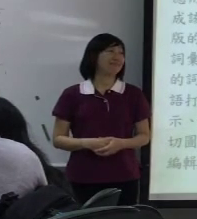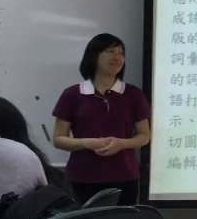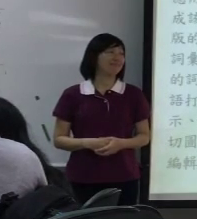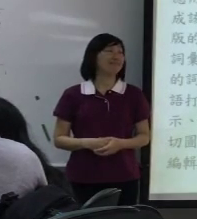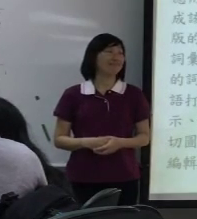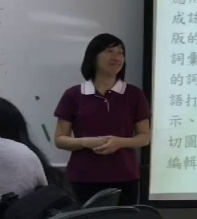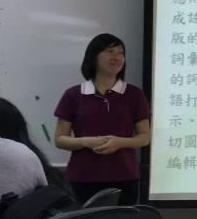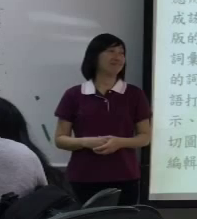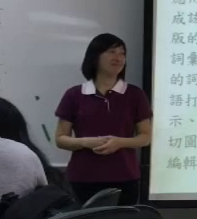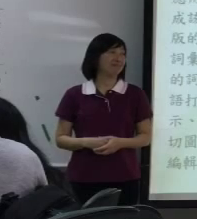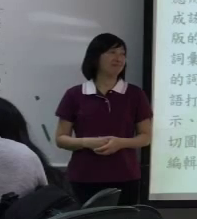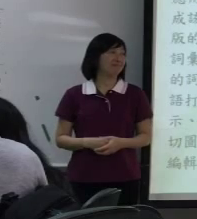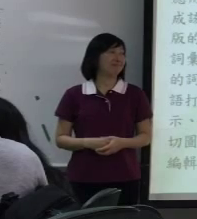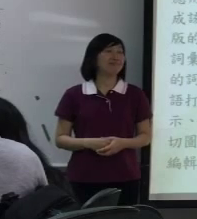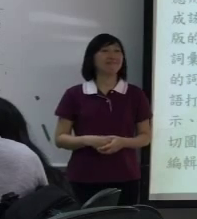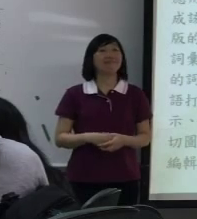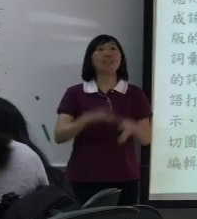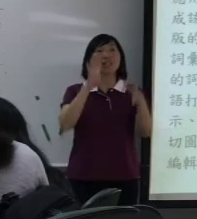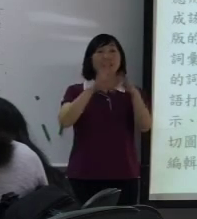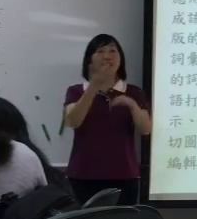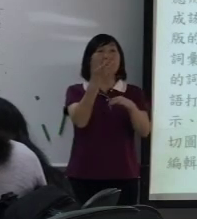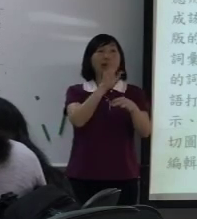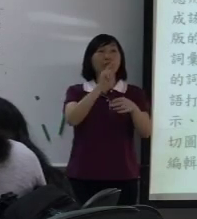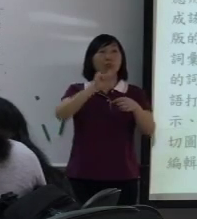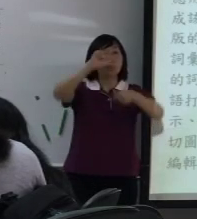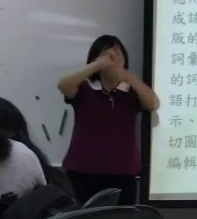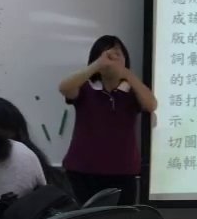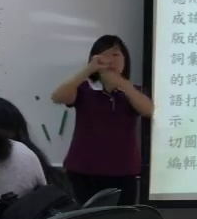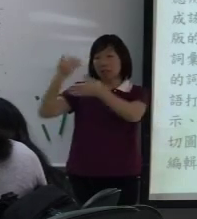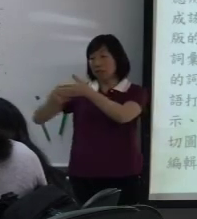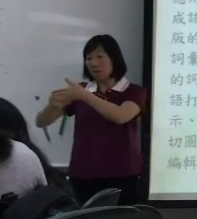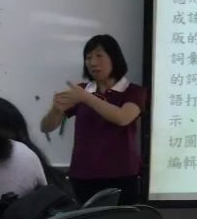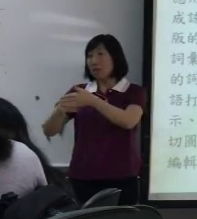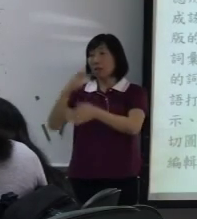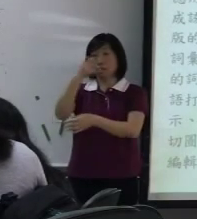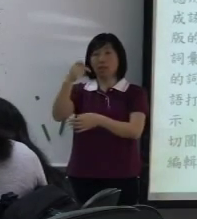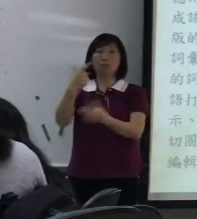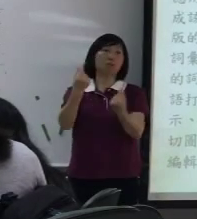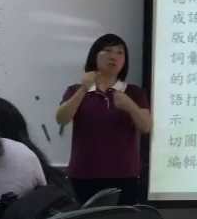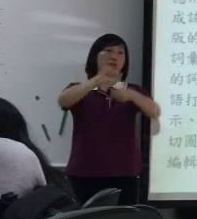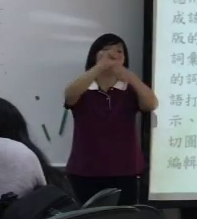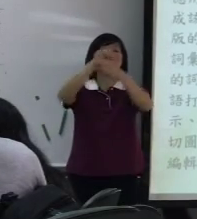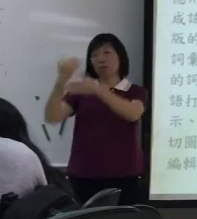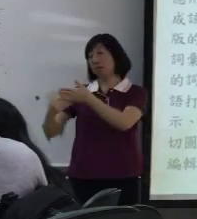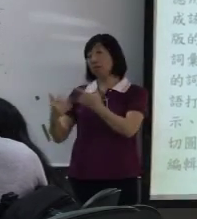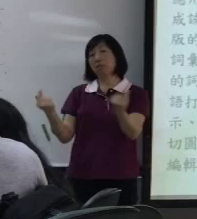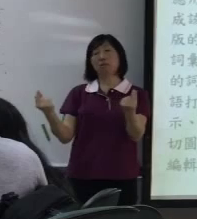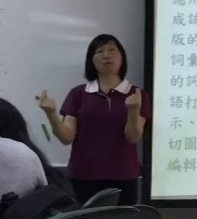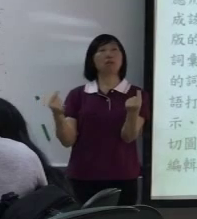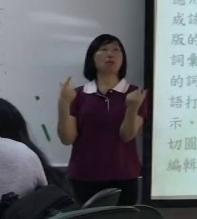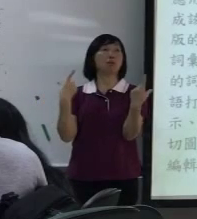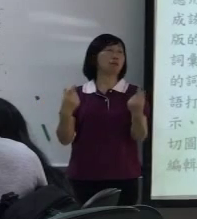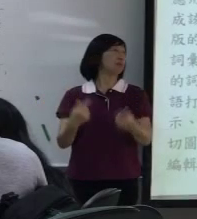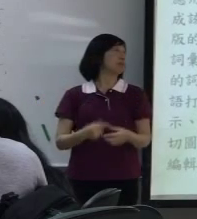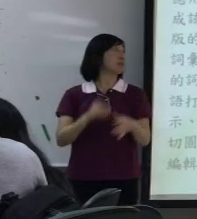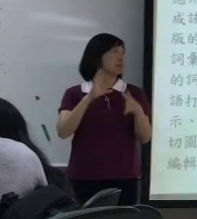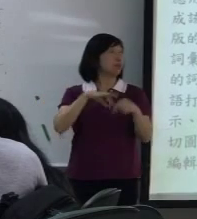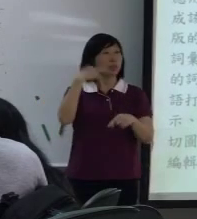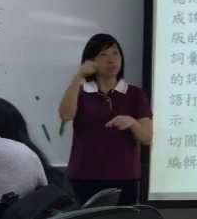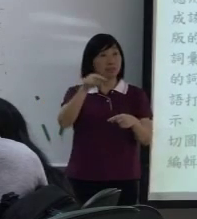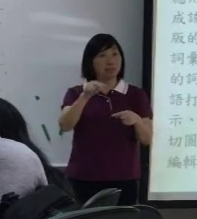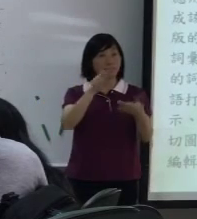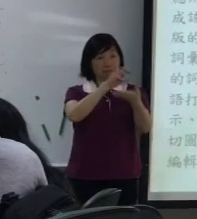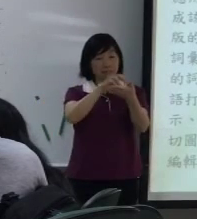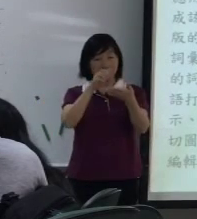要修改，英文解释也要修改，哦，然后再逐字